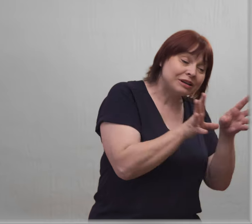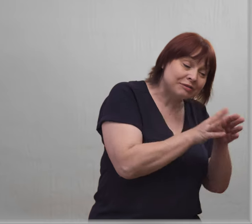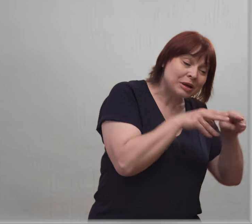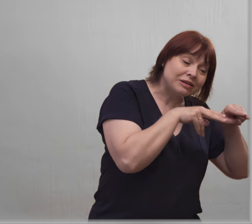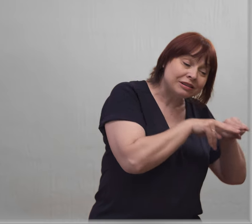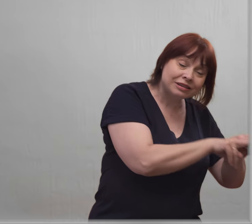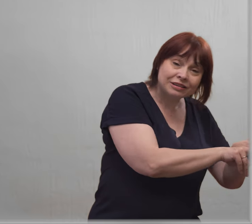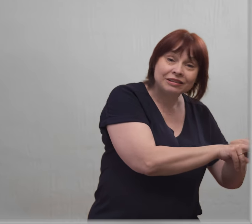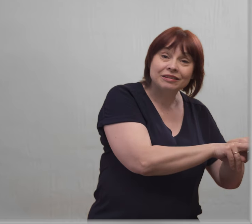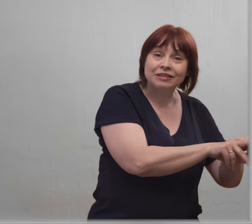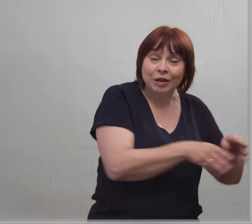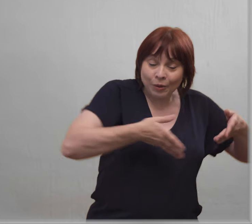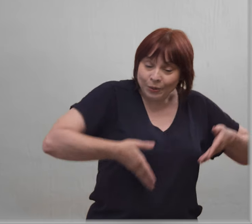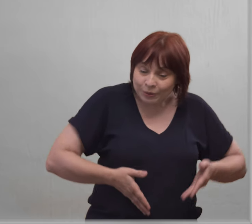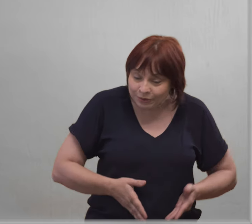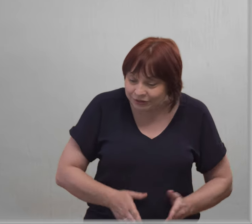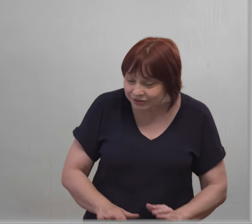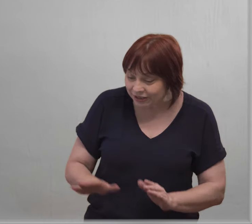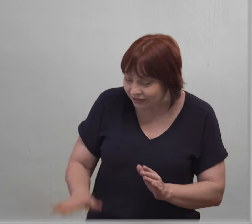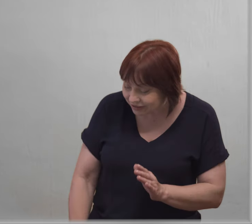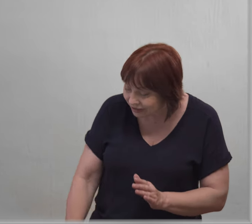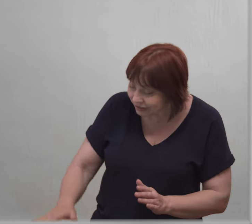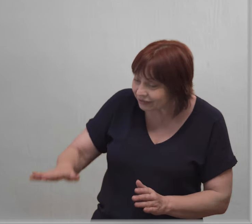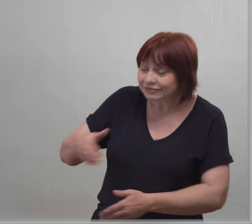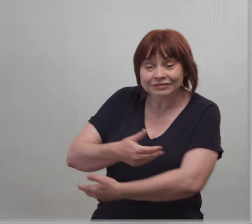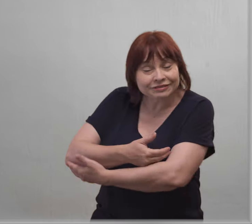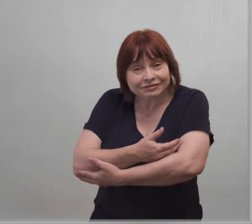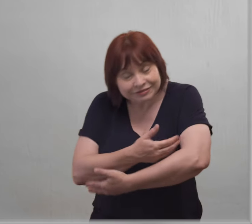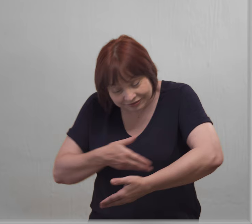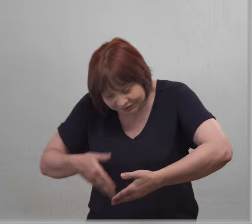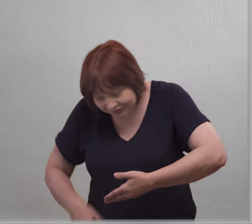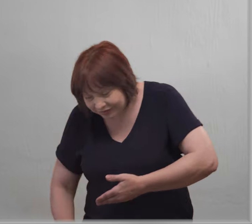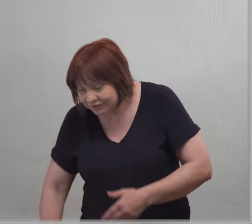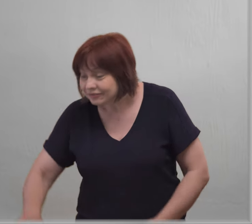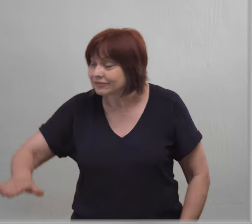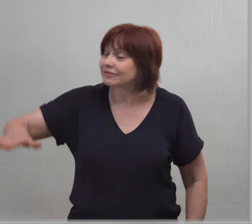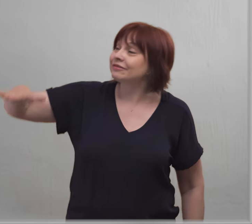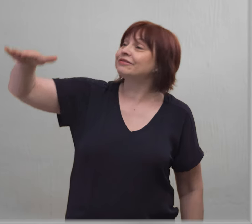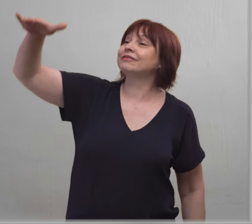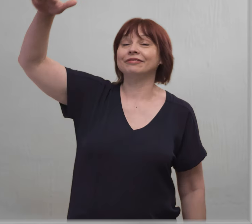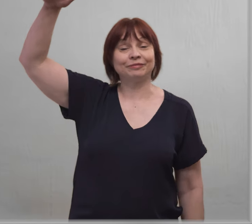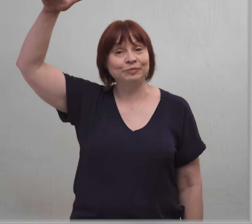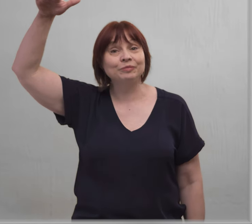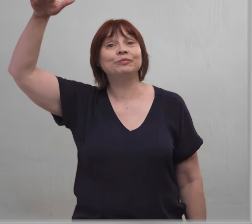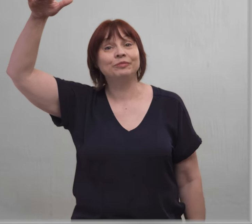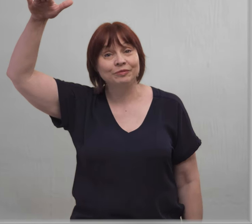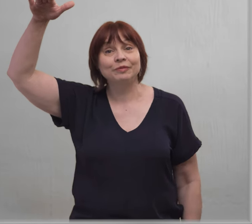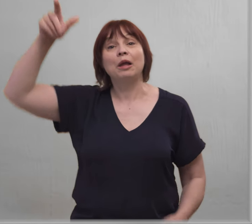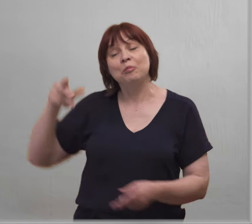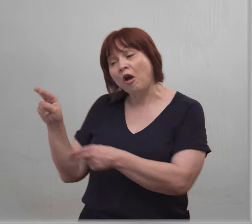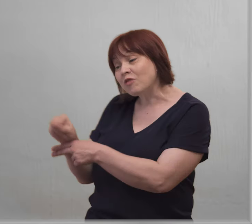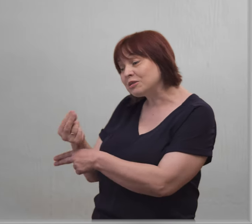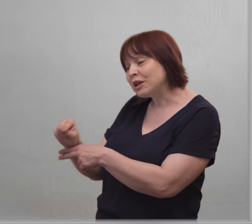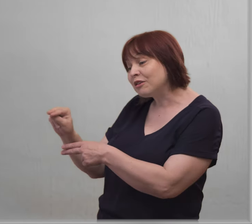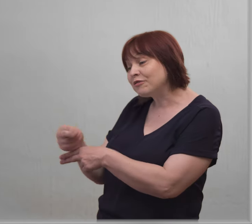жизни, рождается вечное создание, человек дается нам на время, и мы преображаем это